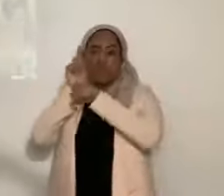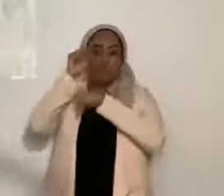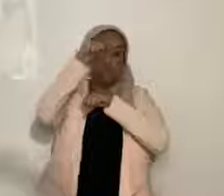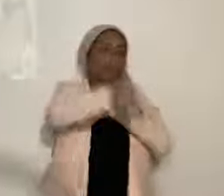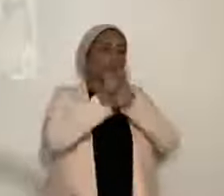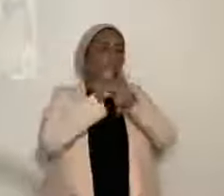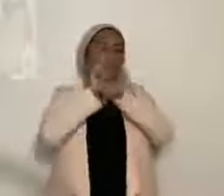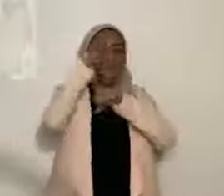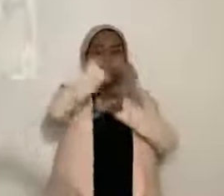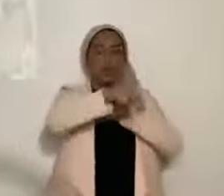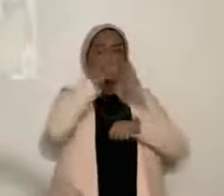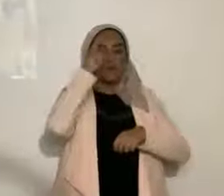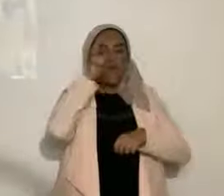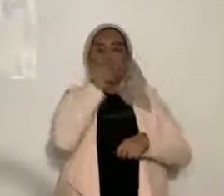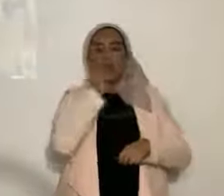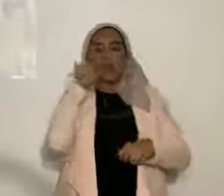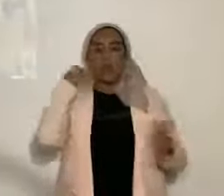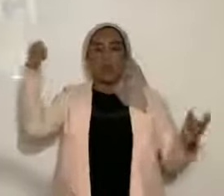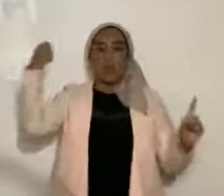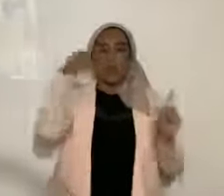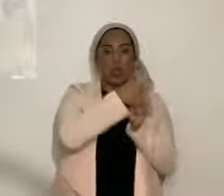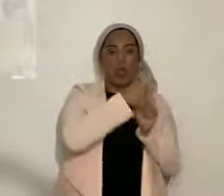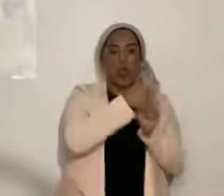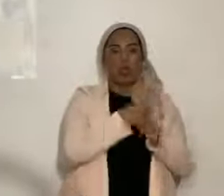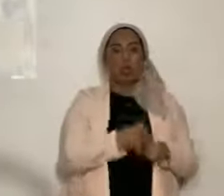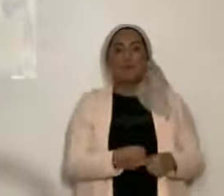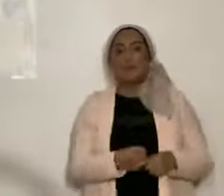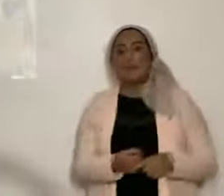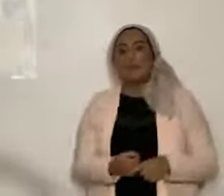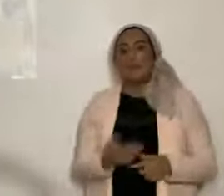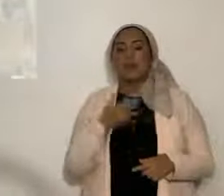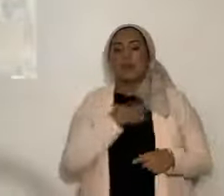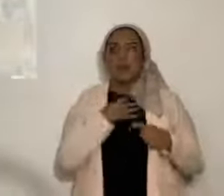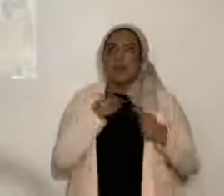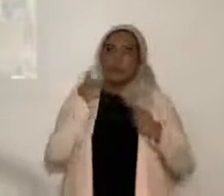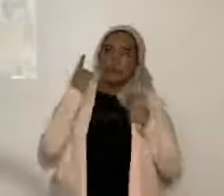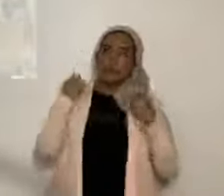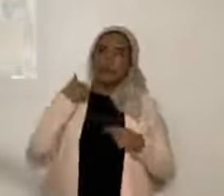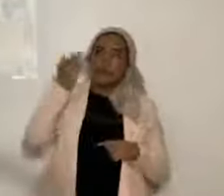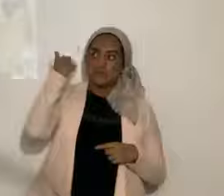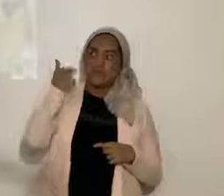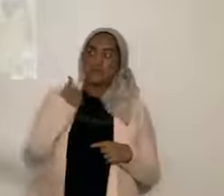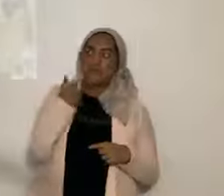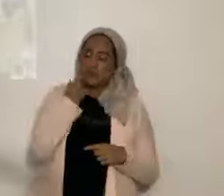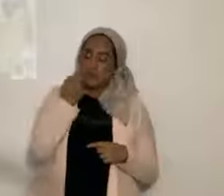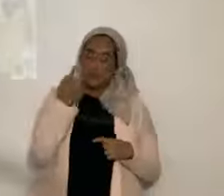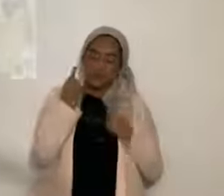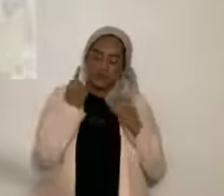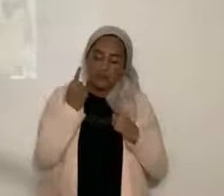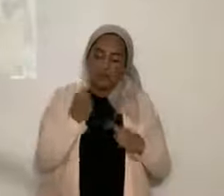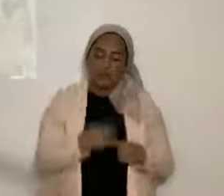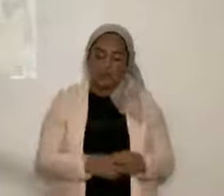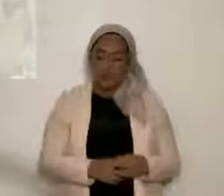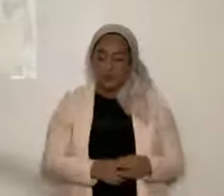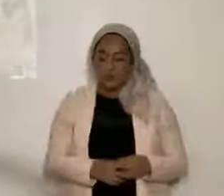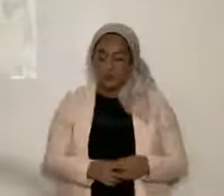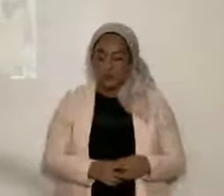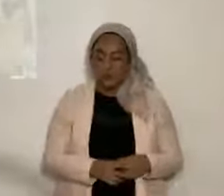Israel. Bueno, yo meditaba en esos días esto.